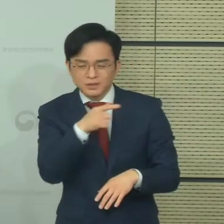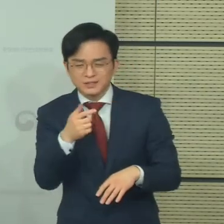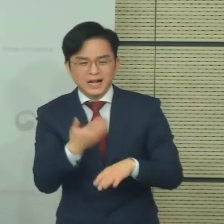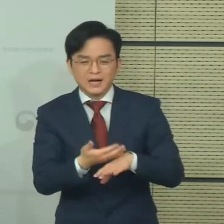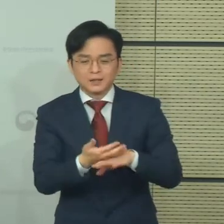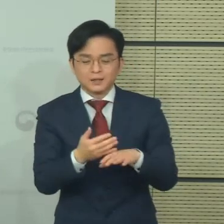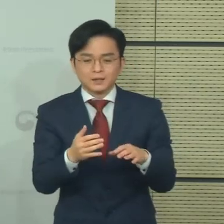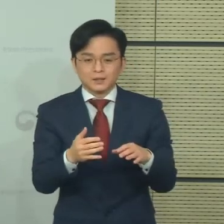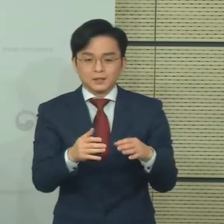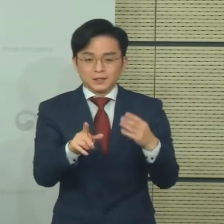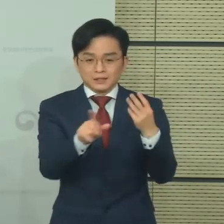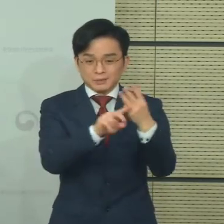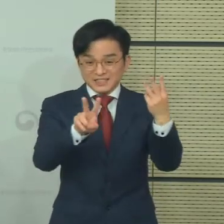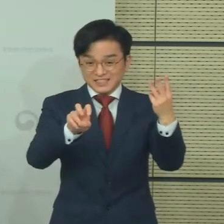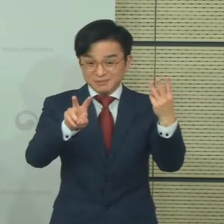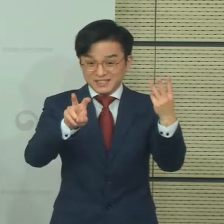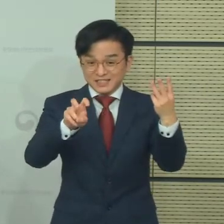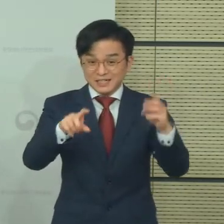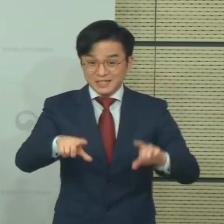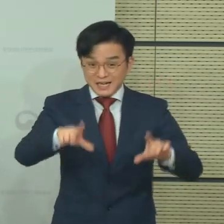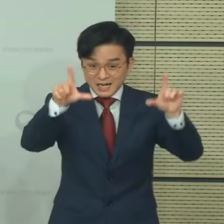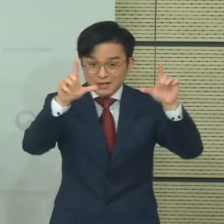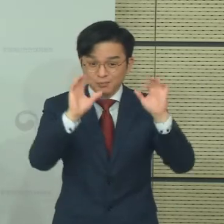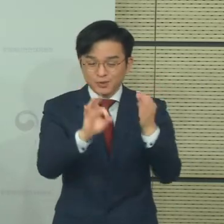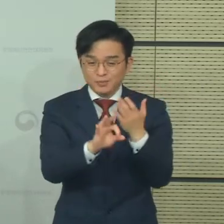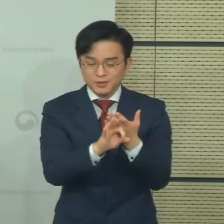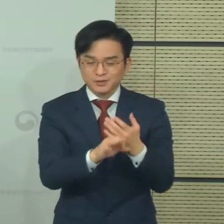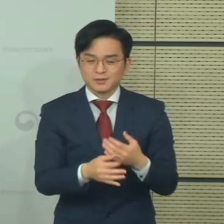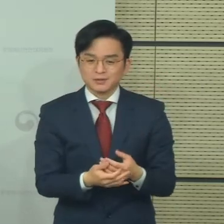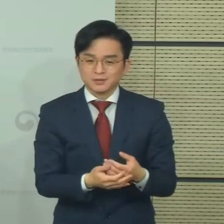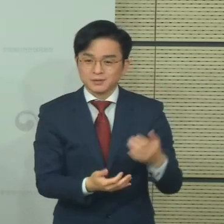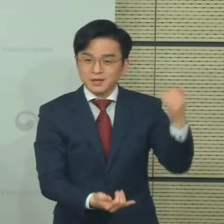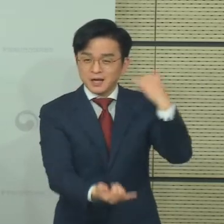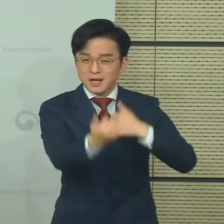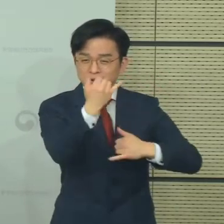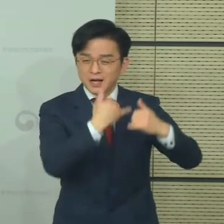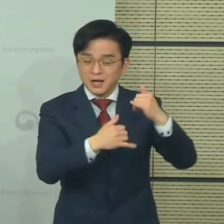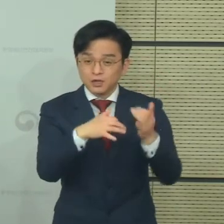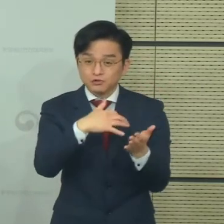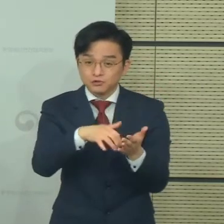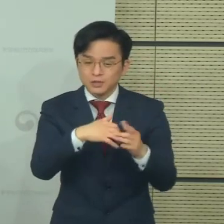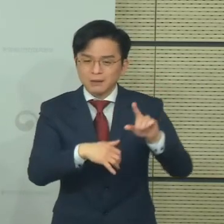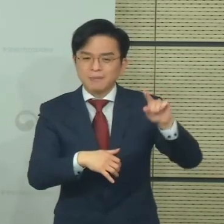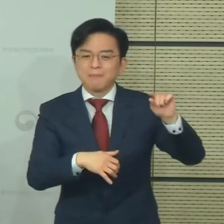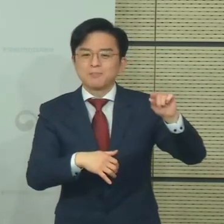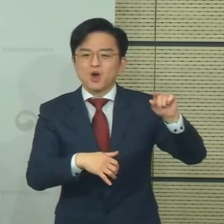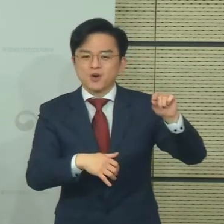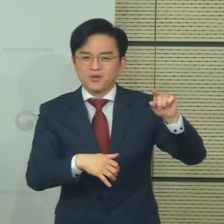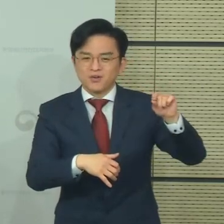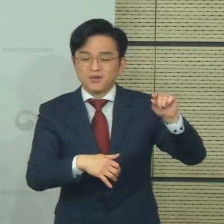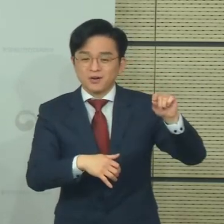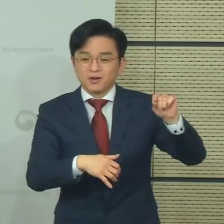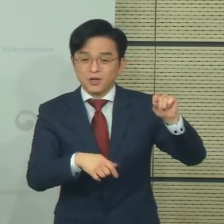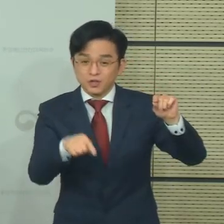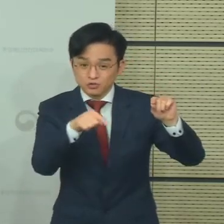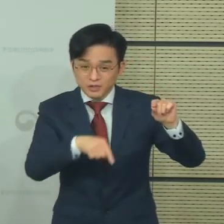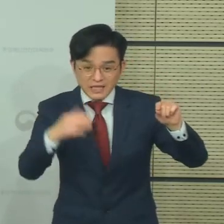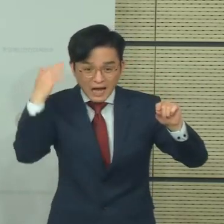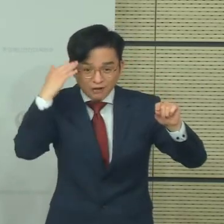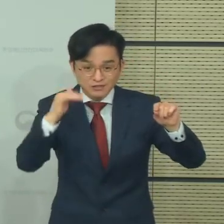기준으로 해서 총 한 9,298명, 약 1만 명 정도가 일단 들어왔고요. 그중에서